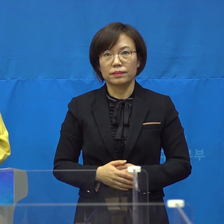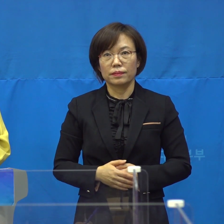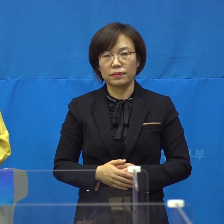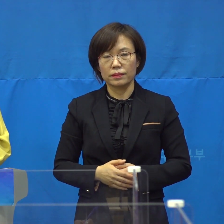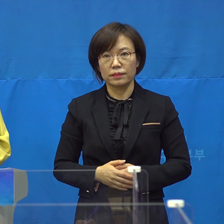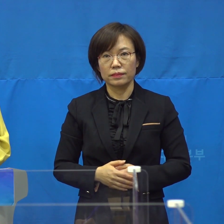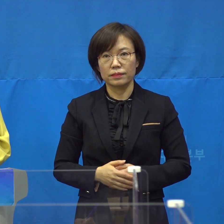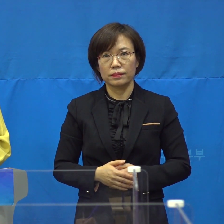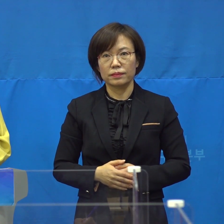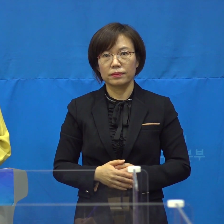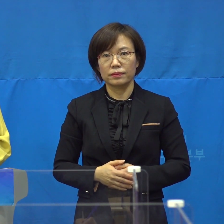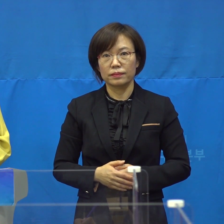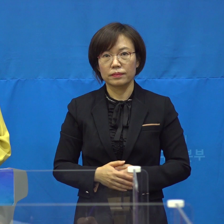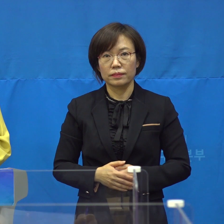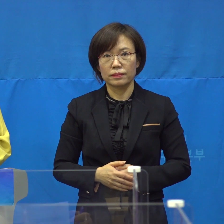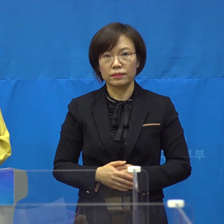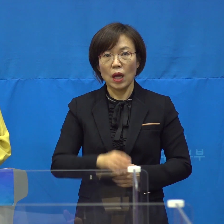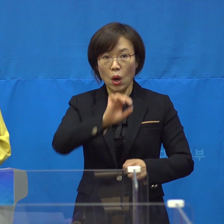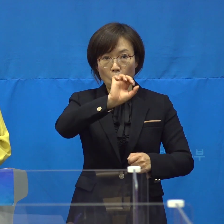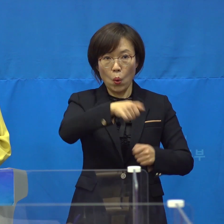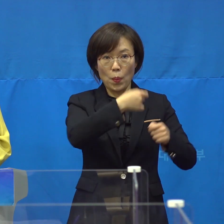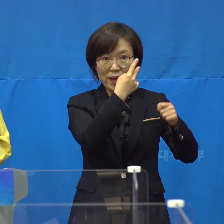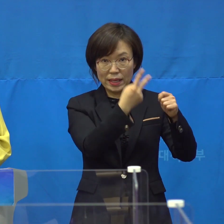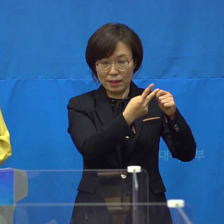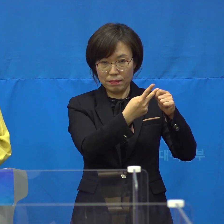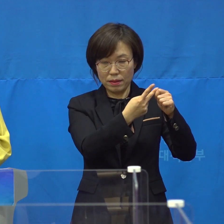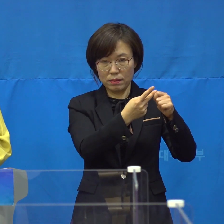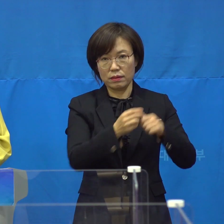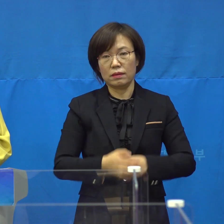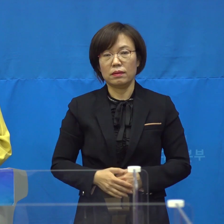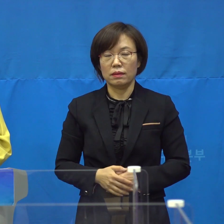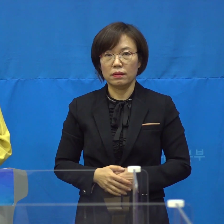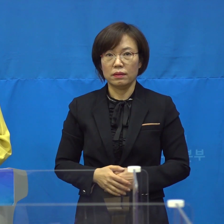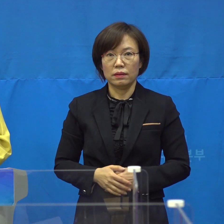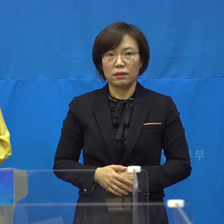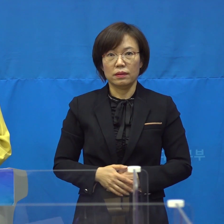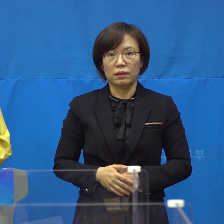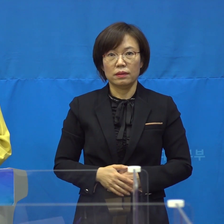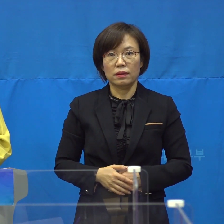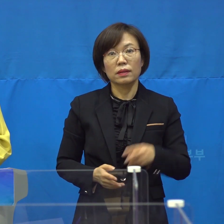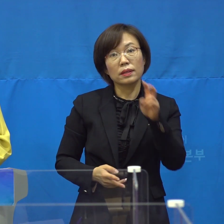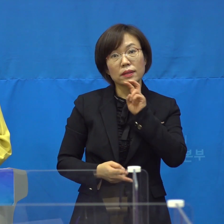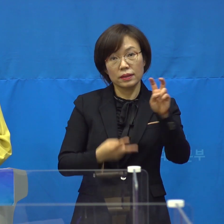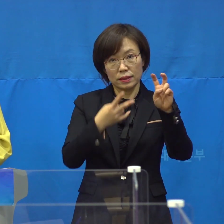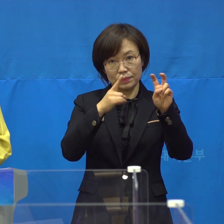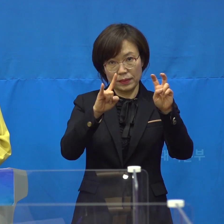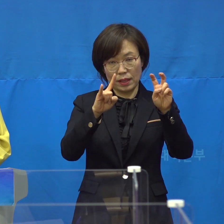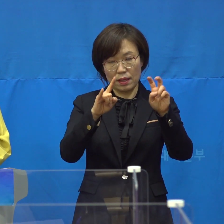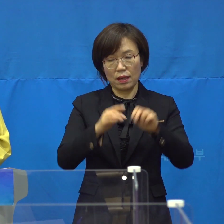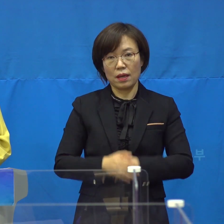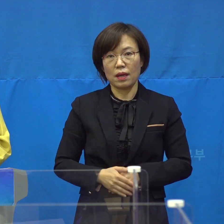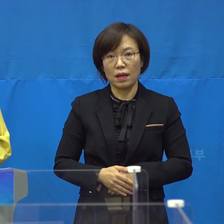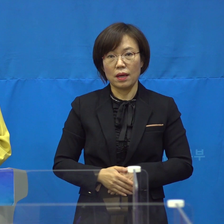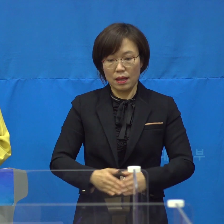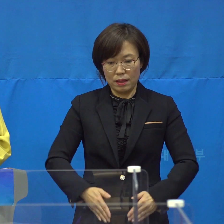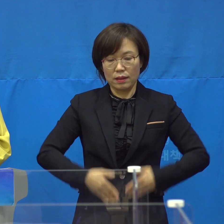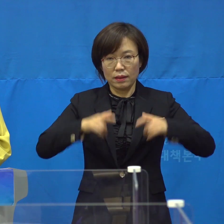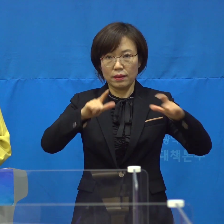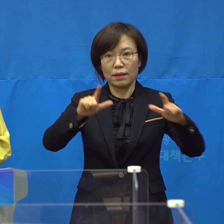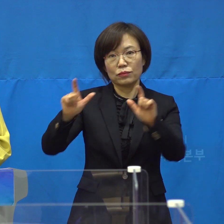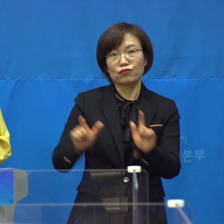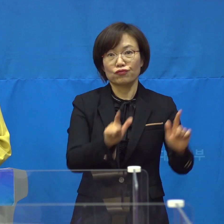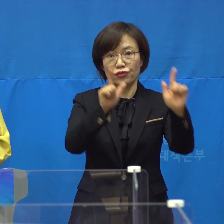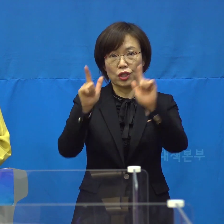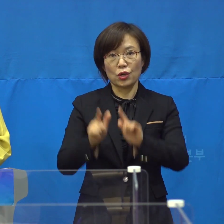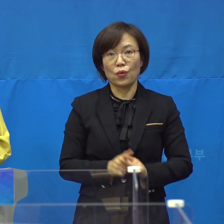10페이지입니다. 울산 502번 확진자 관련입니다. 20대로 울산 남구